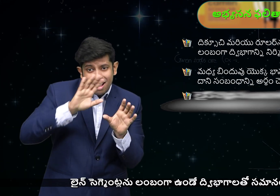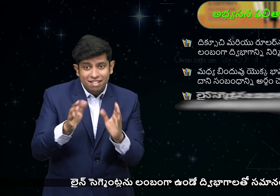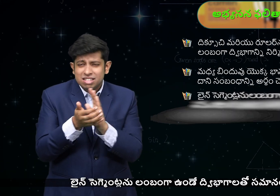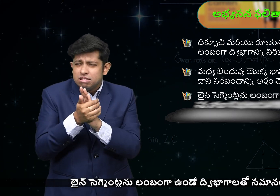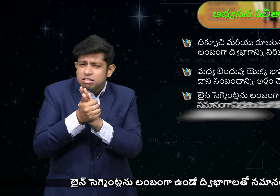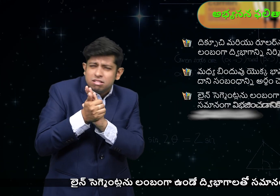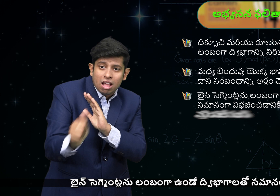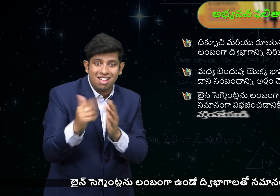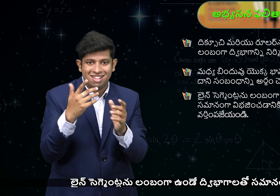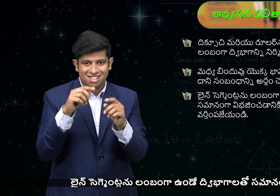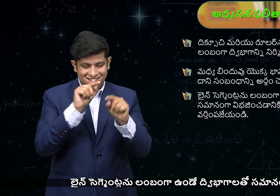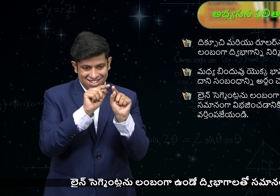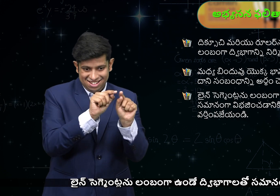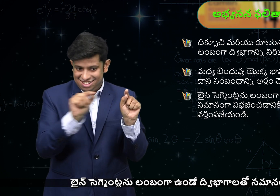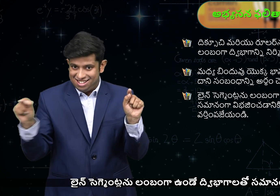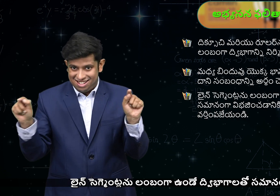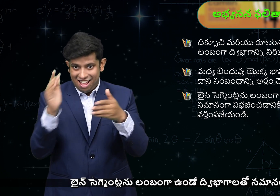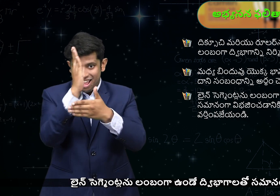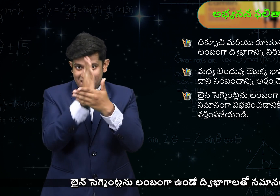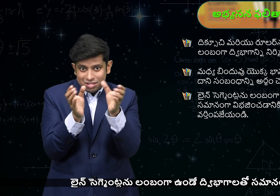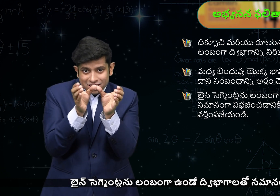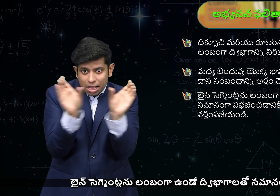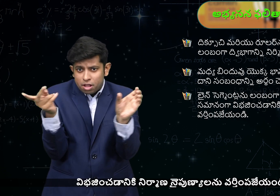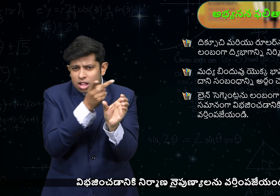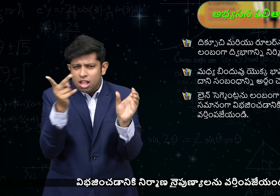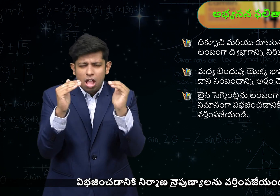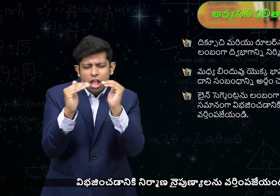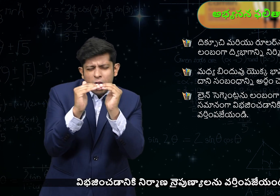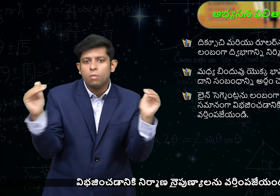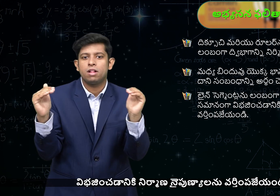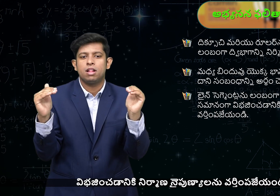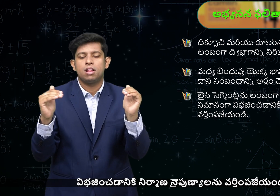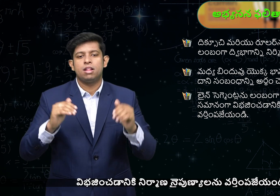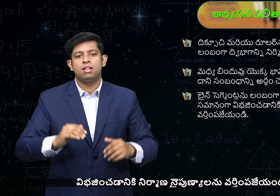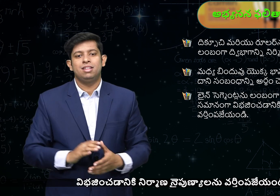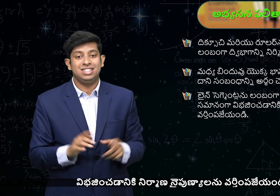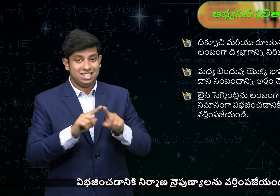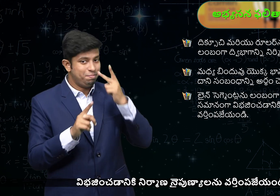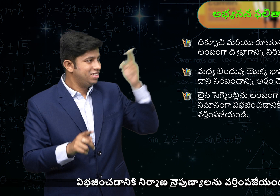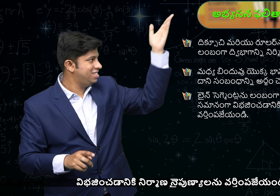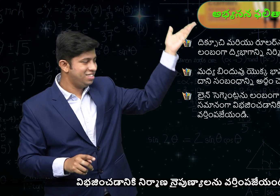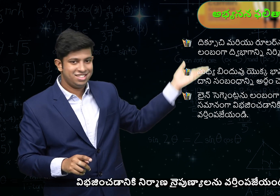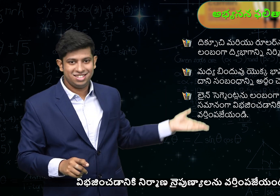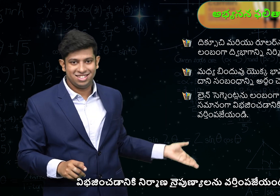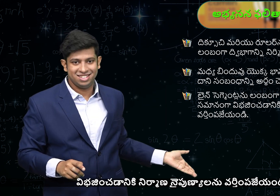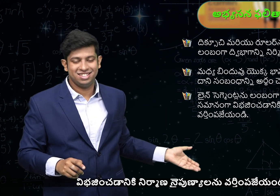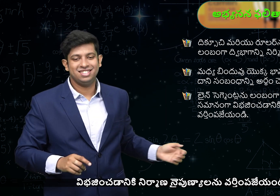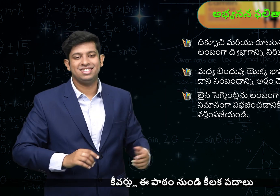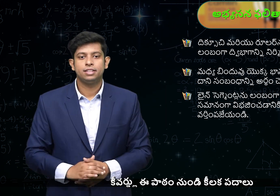సెగ్మెంట్లను లంబంగా ఉండే ద్విభాగాలతో సమానంగా విభజించడానికి నిర్మాణ నైపుణ్యాలను వర్తింపజేయండి.